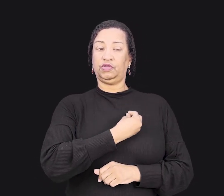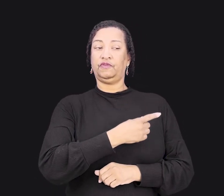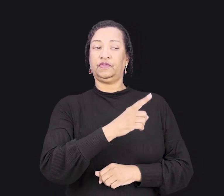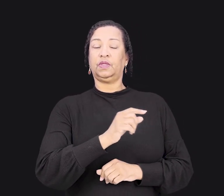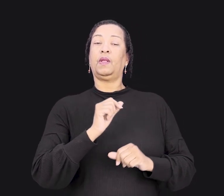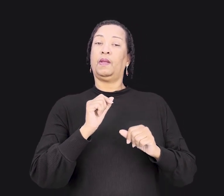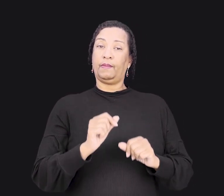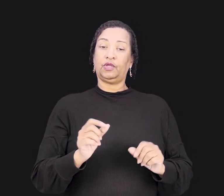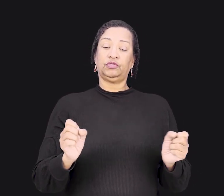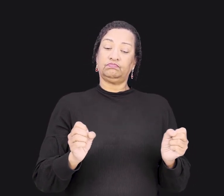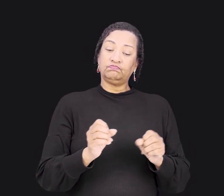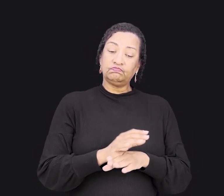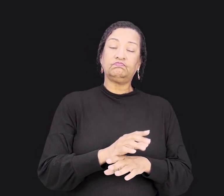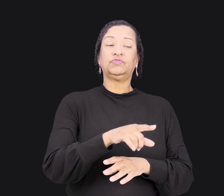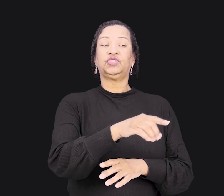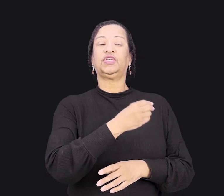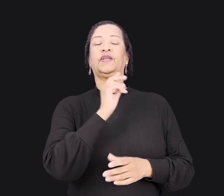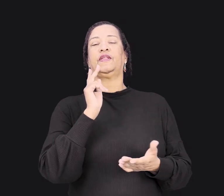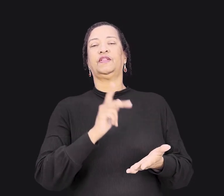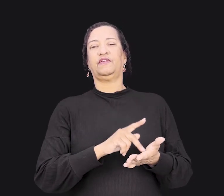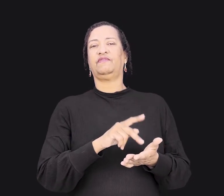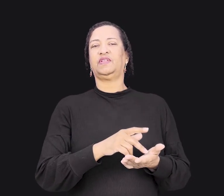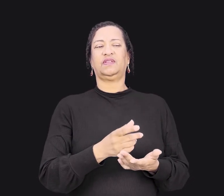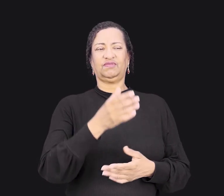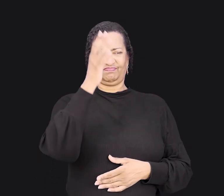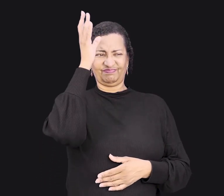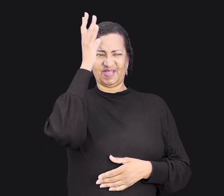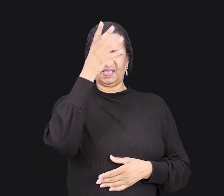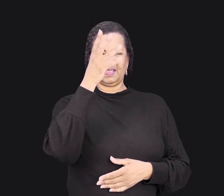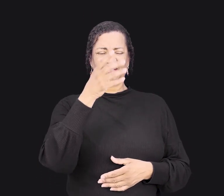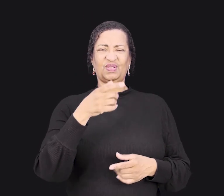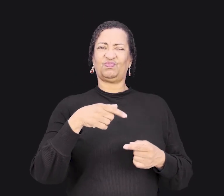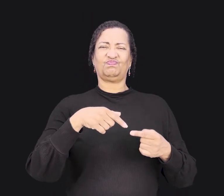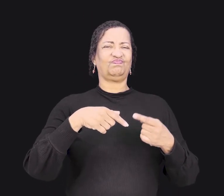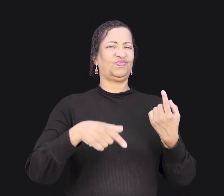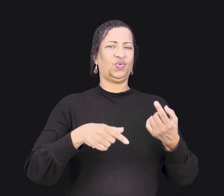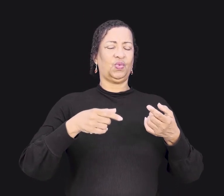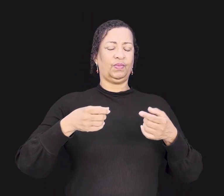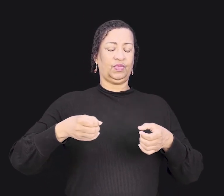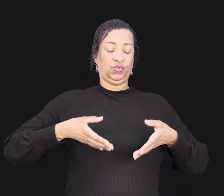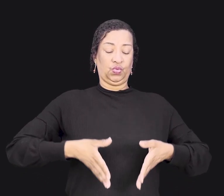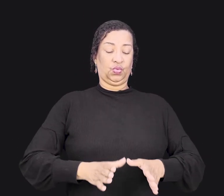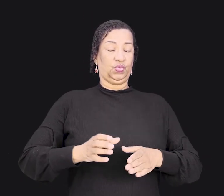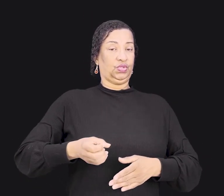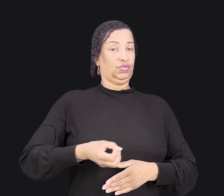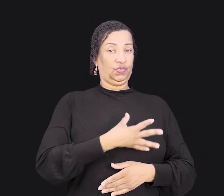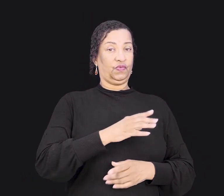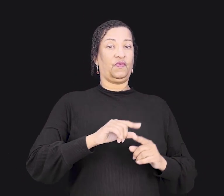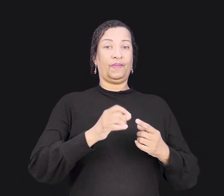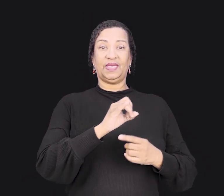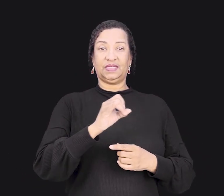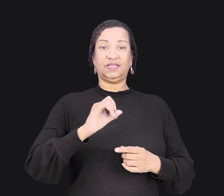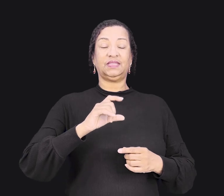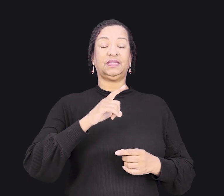podemos concluir que, na verdade, aquela decisão não teve nada a ver com o novo nascimento. Mas, se houver uma mudança de